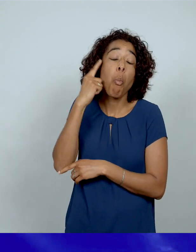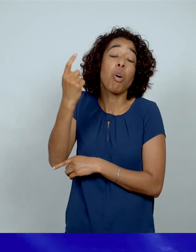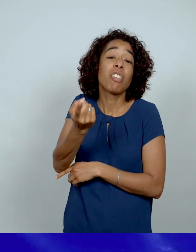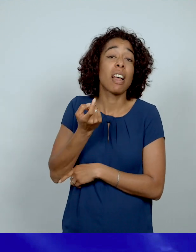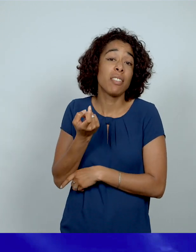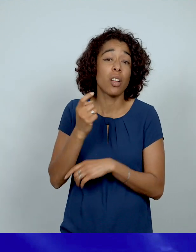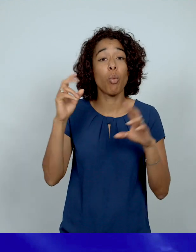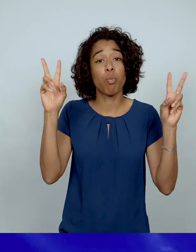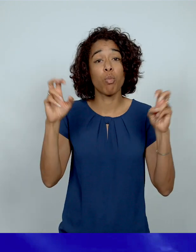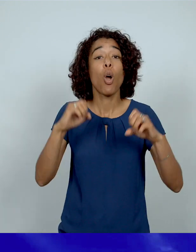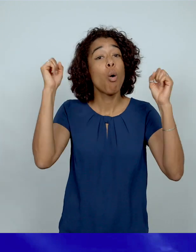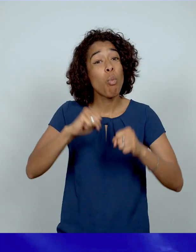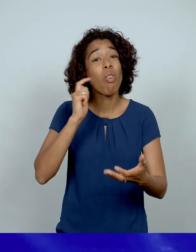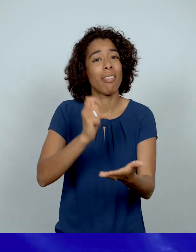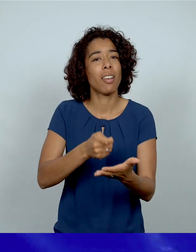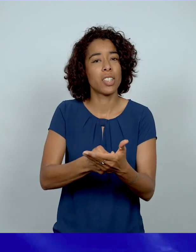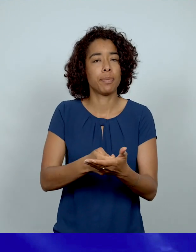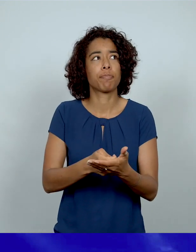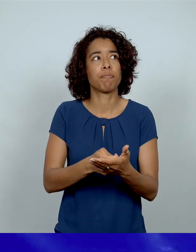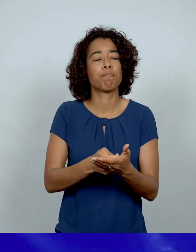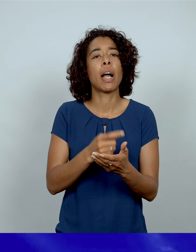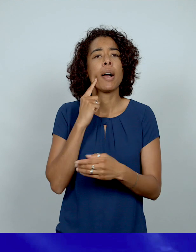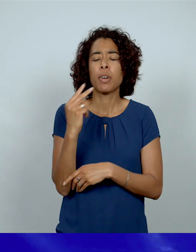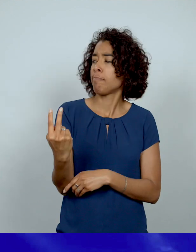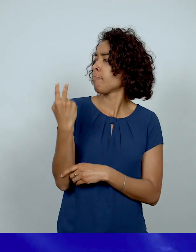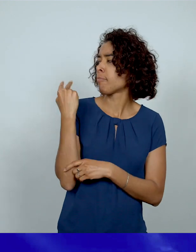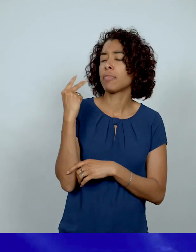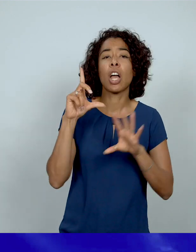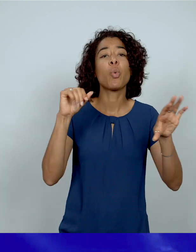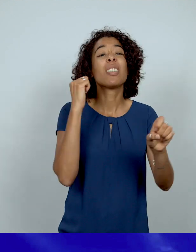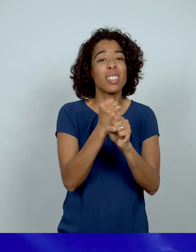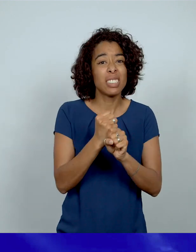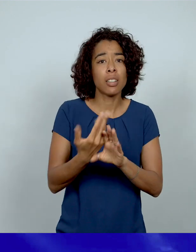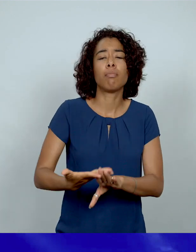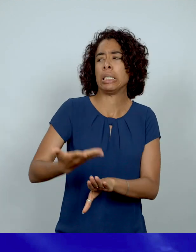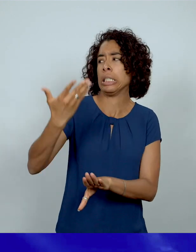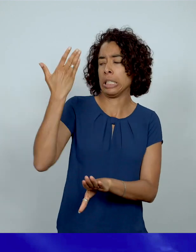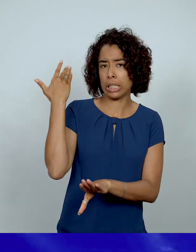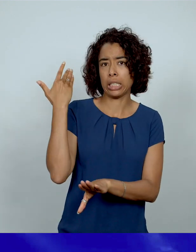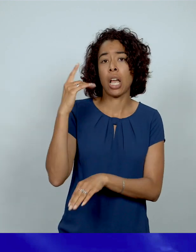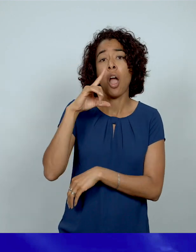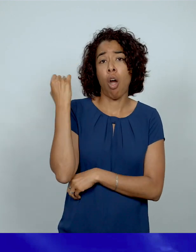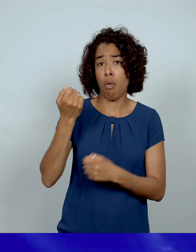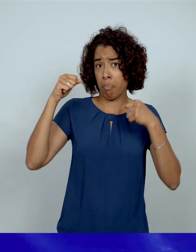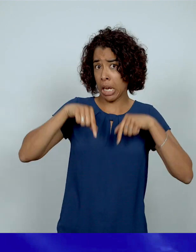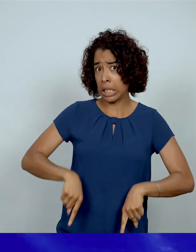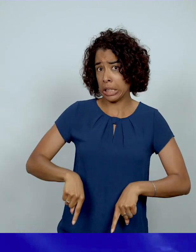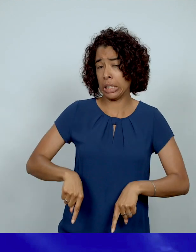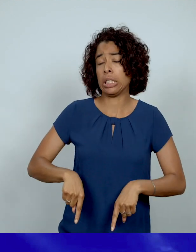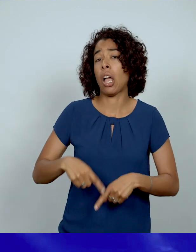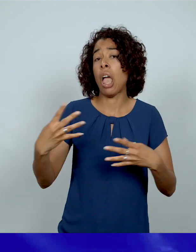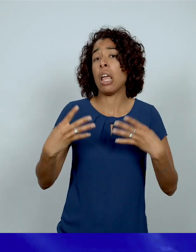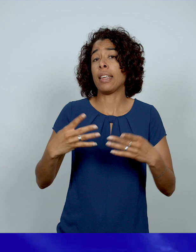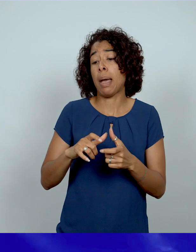pouvoir d'achat. Et il y a une chose que j'ai regardée il y a plus de 70 ans de cela en arrière. Un ministre en France avait dit ceci, c'était juste